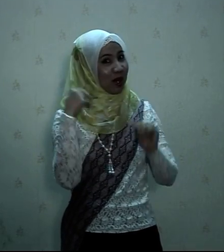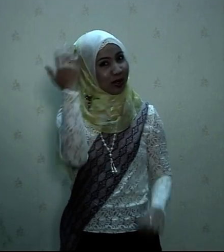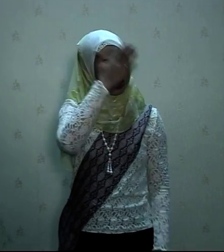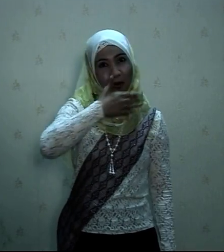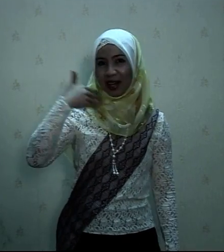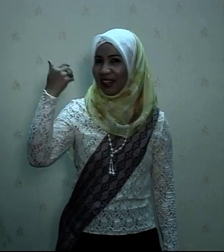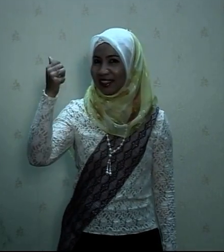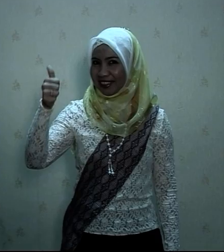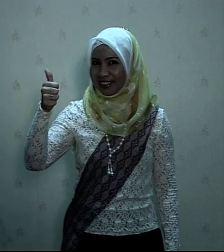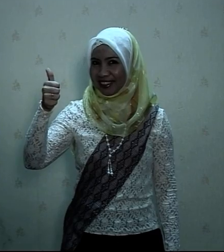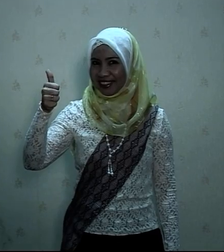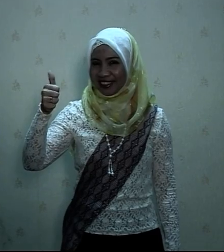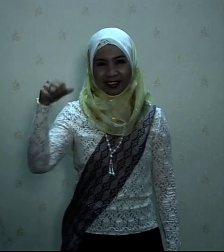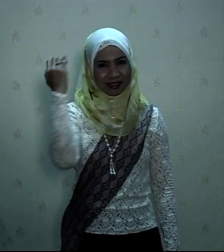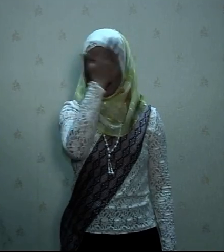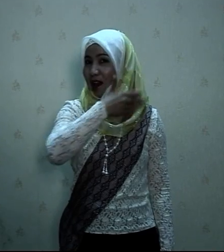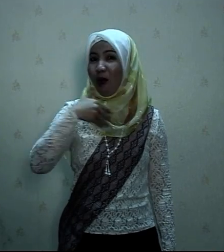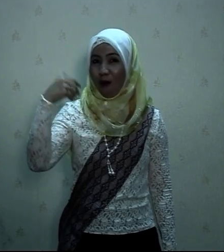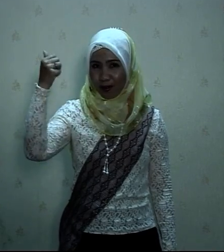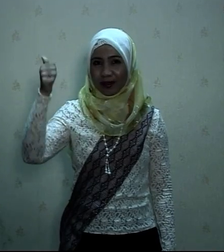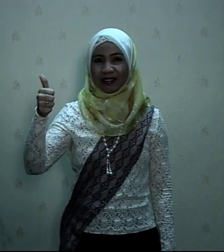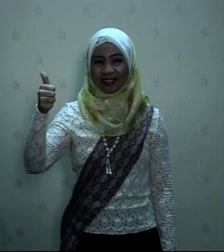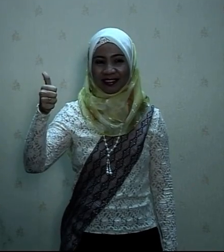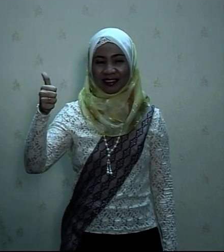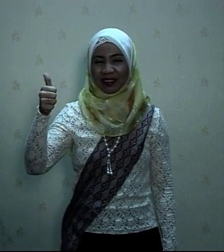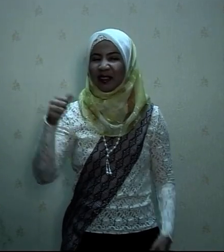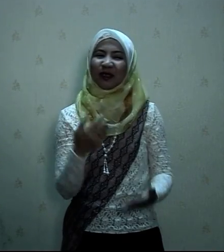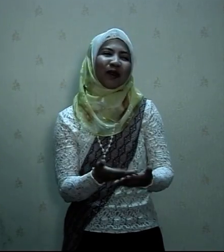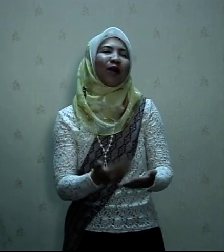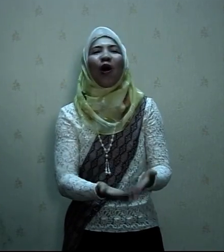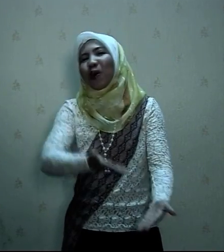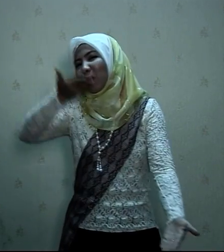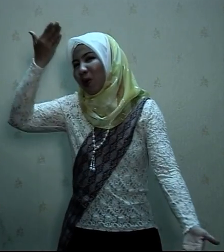สวยหล่อ